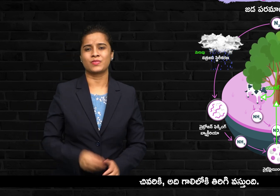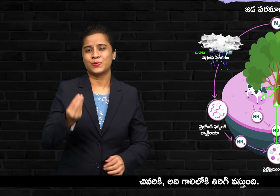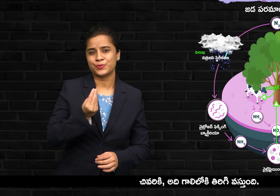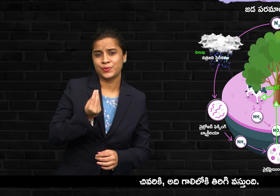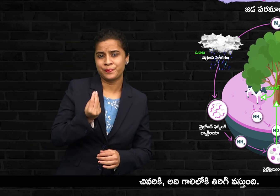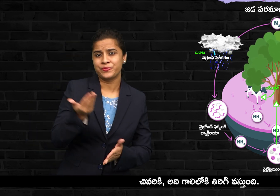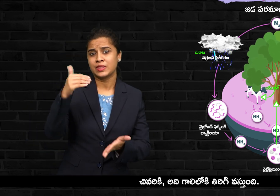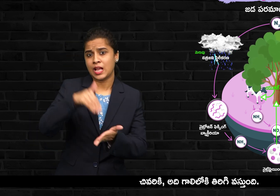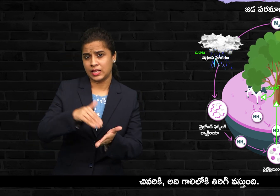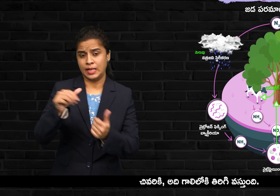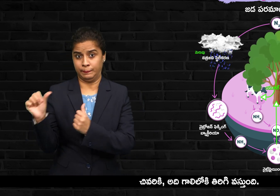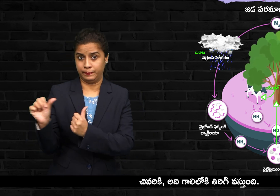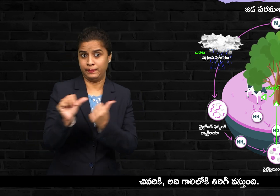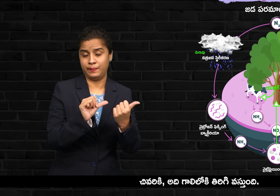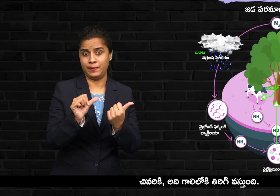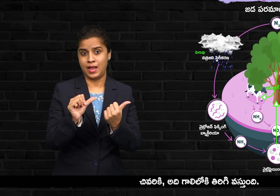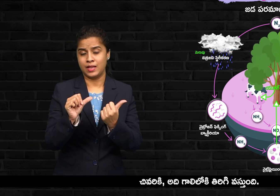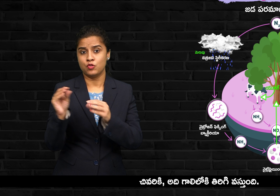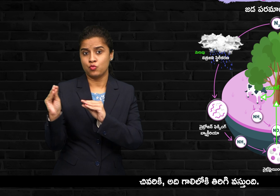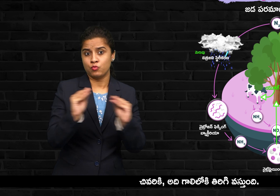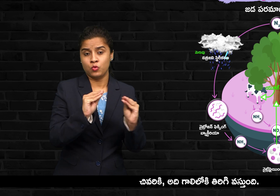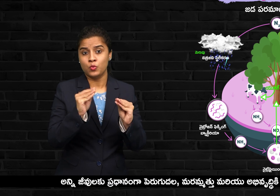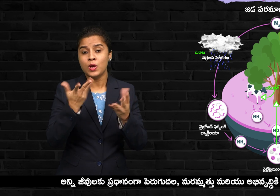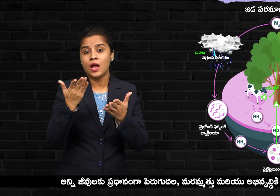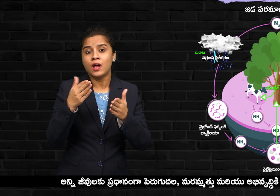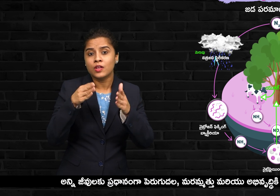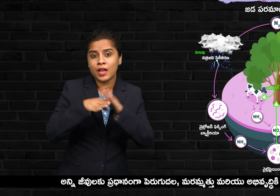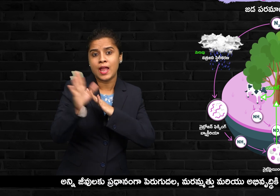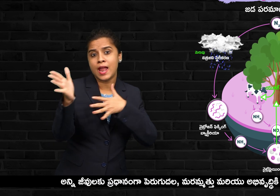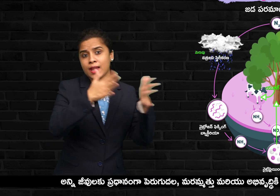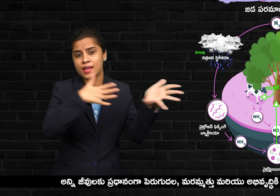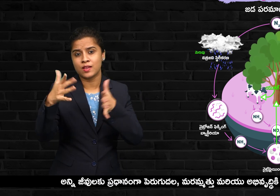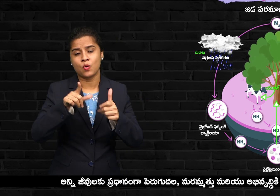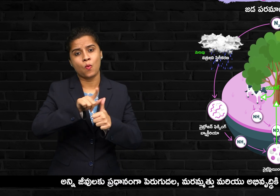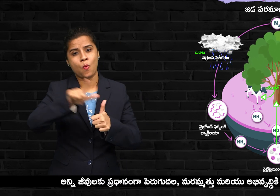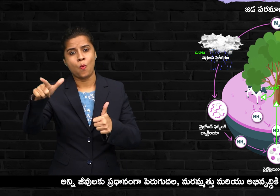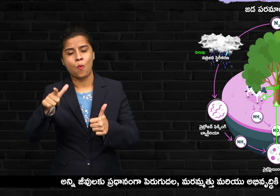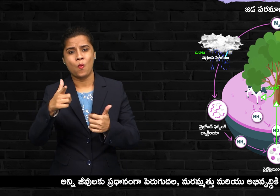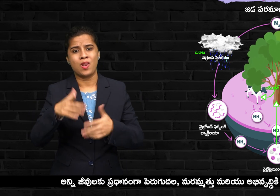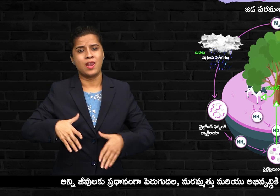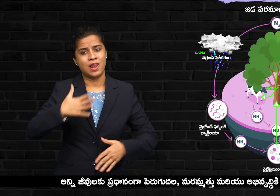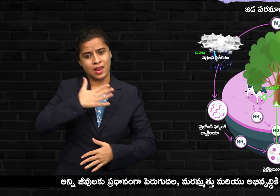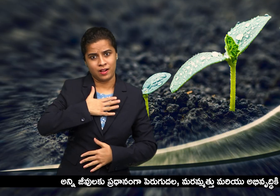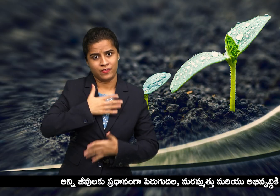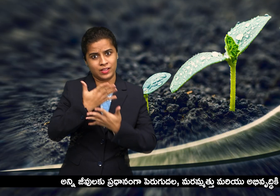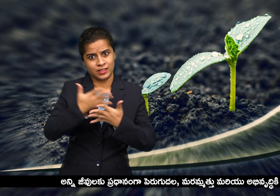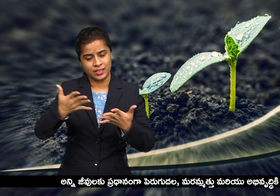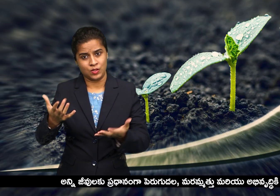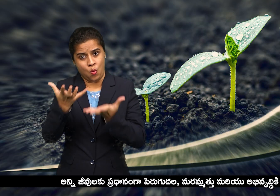చివరికి అది గాలిలోకి తిరిగి వస్తుంది. అన్ని జీవులకు ప్రధానంగా పెరుగుదల, మరమ్మత్తు మరియు